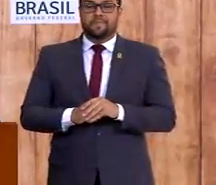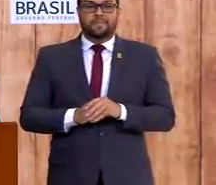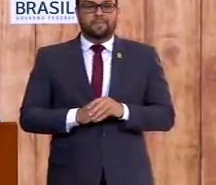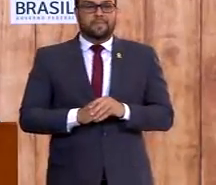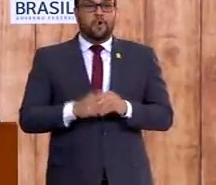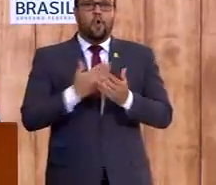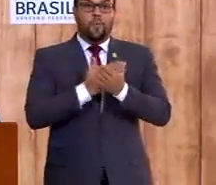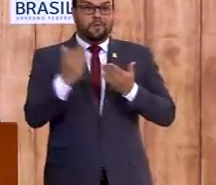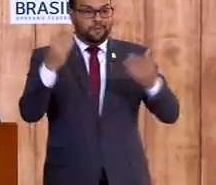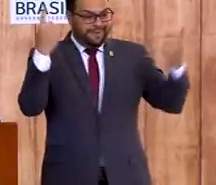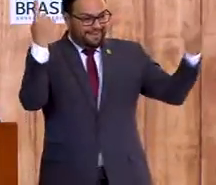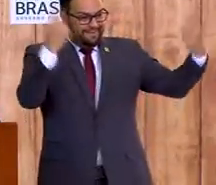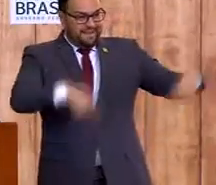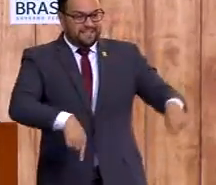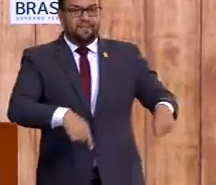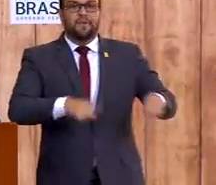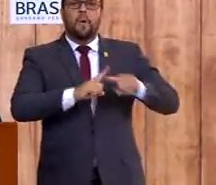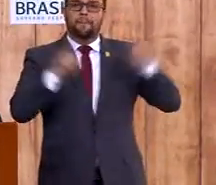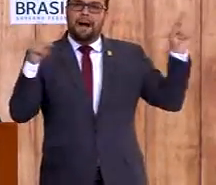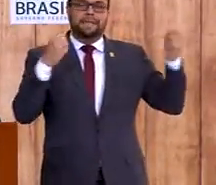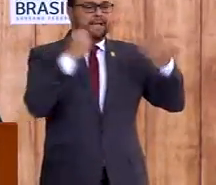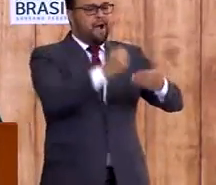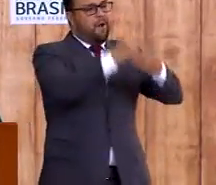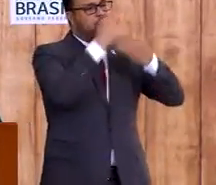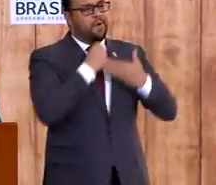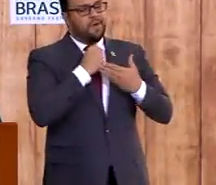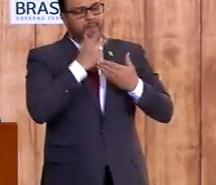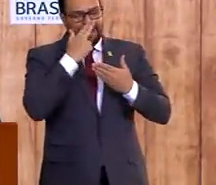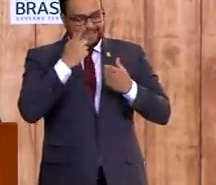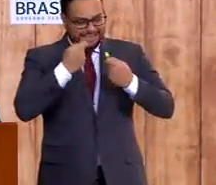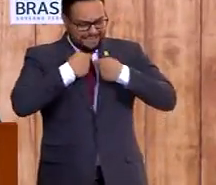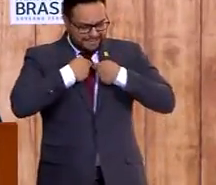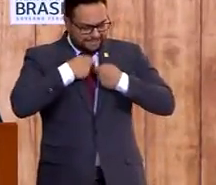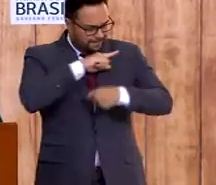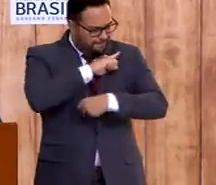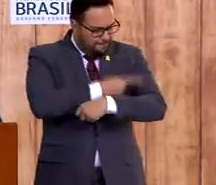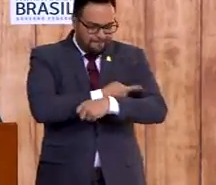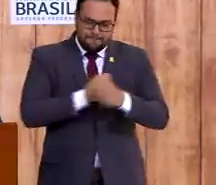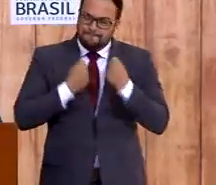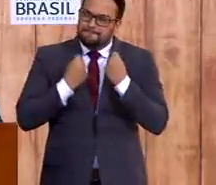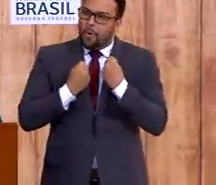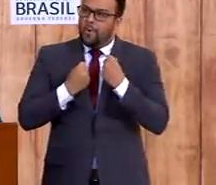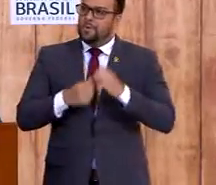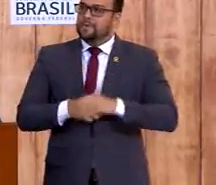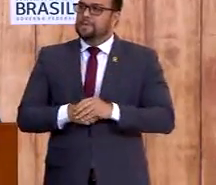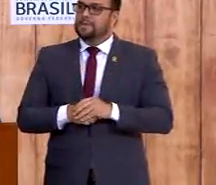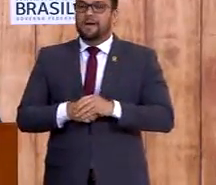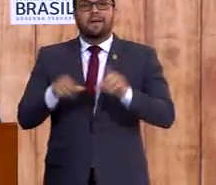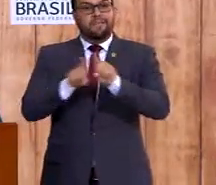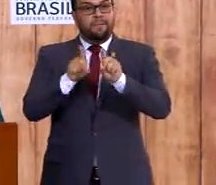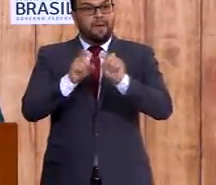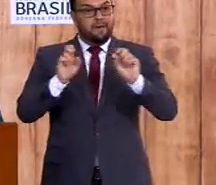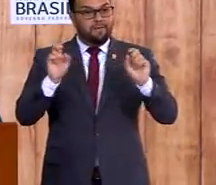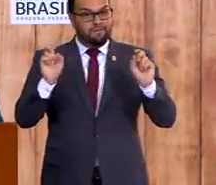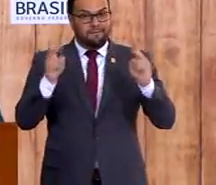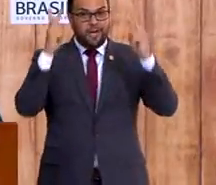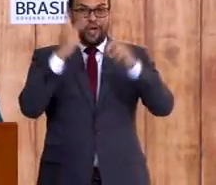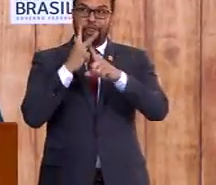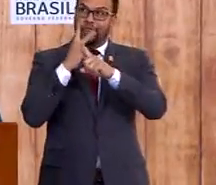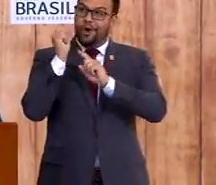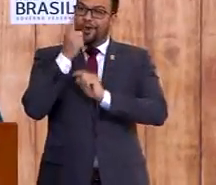desse desafio me apoiou me fortaleceu festejou as vitórias